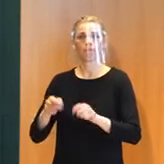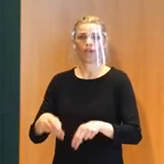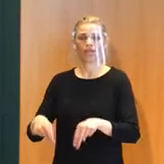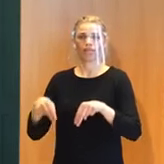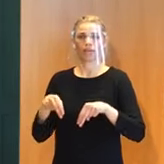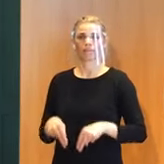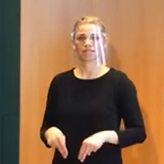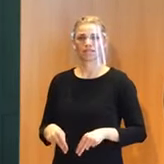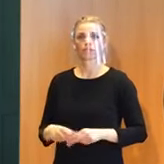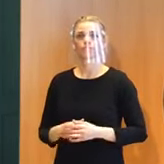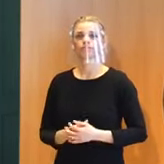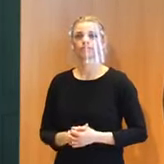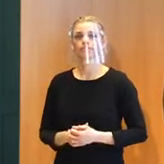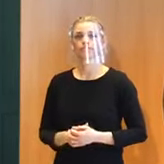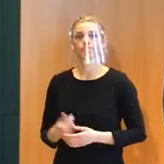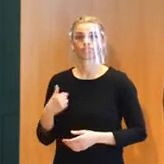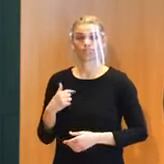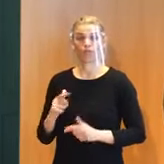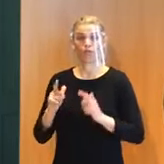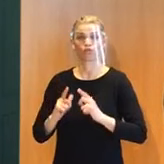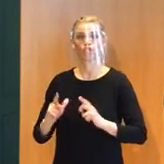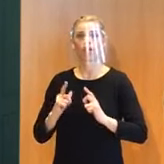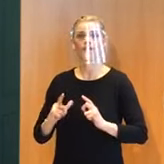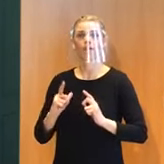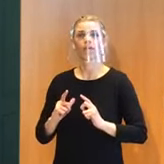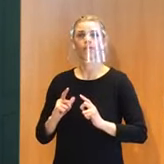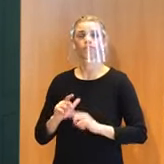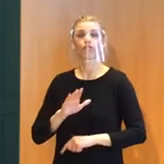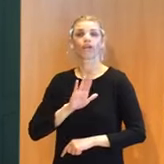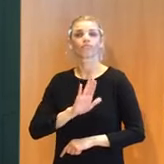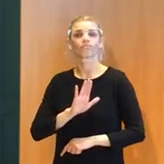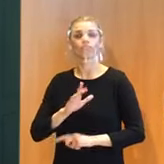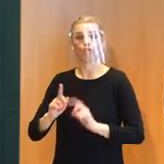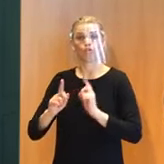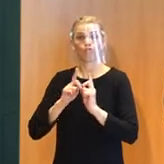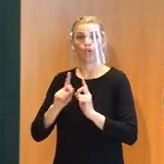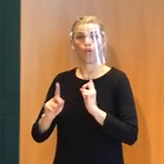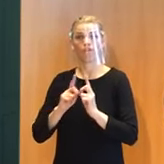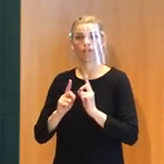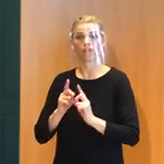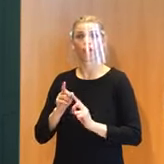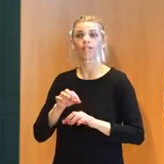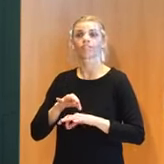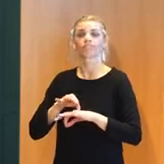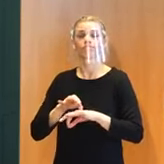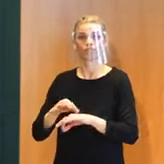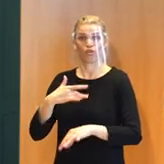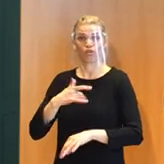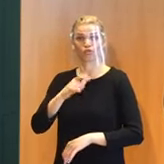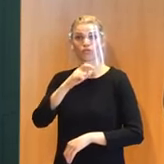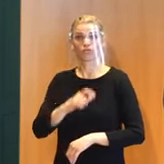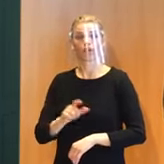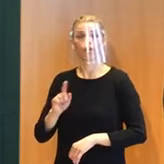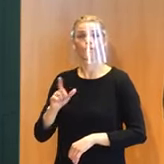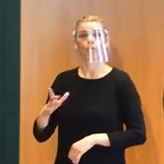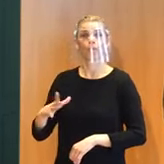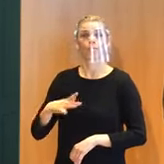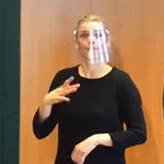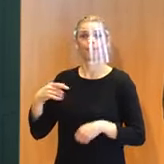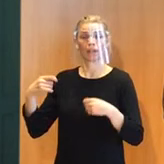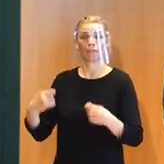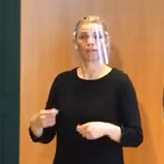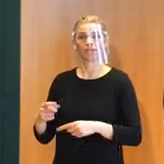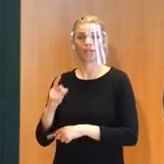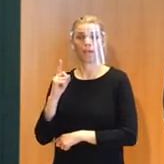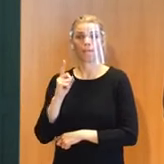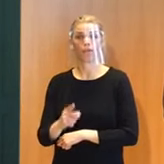demisiu. Očakávame, že tieto rokovania povedie osoba, ktorú pani prezidentka